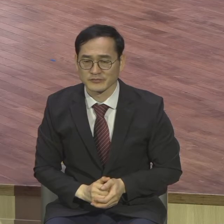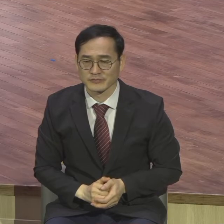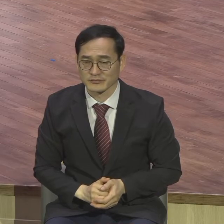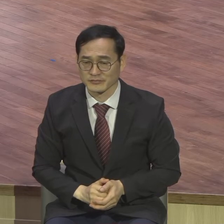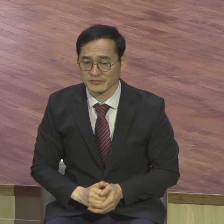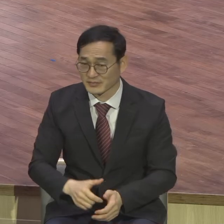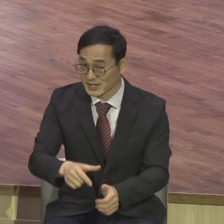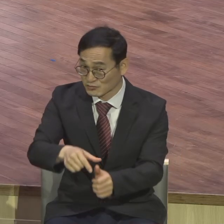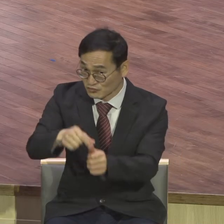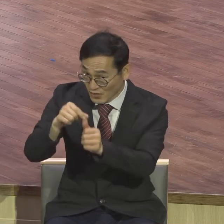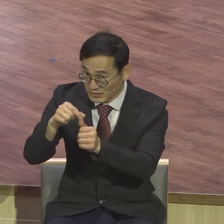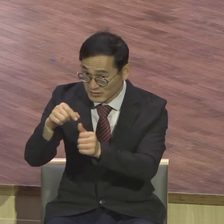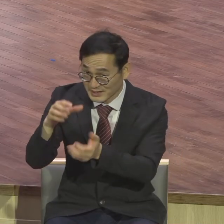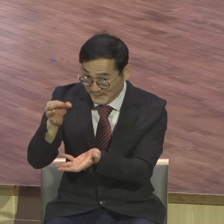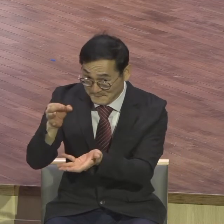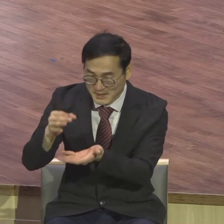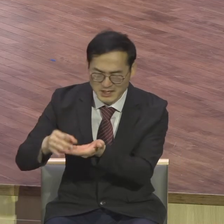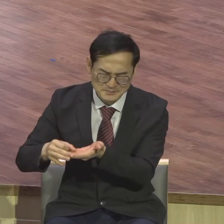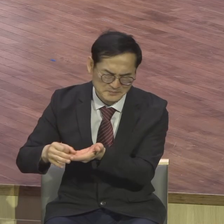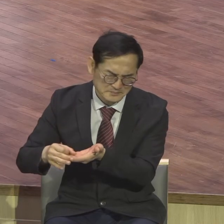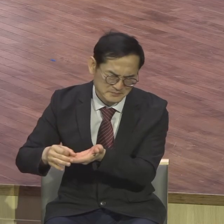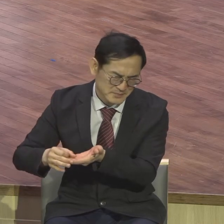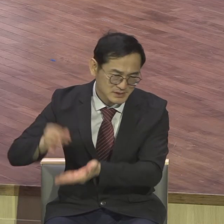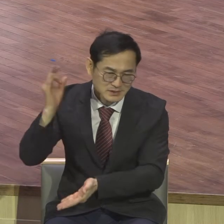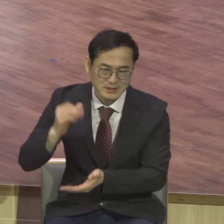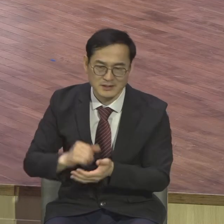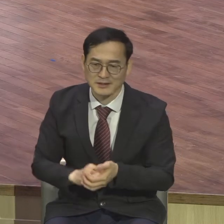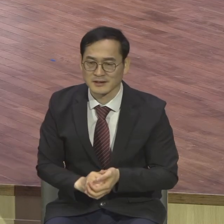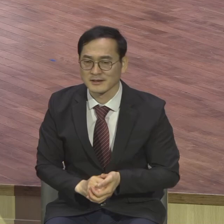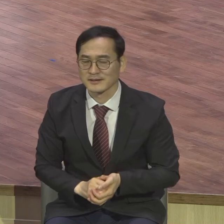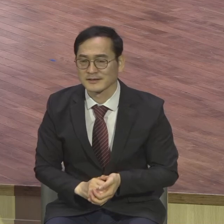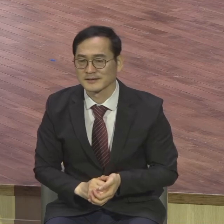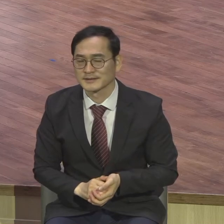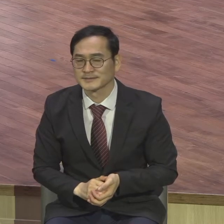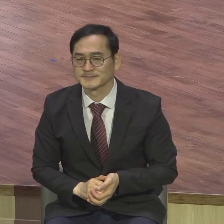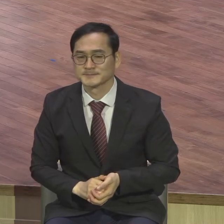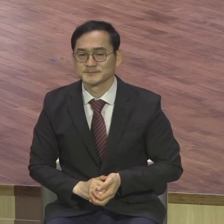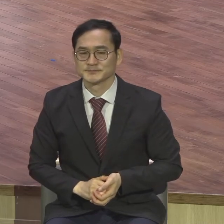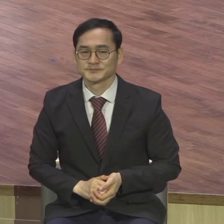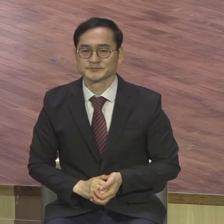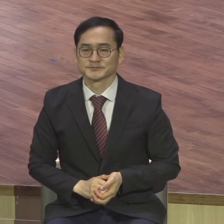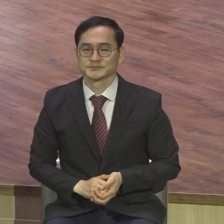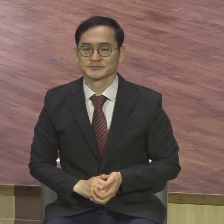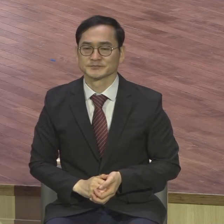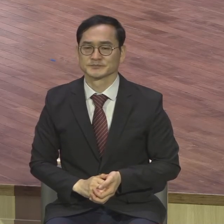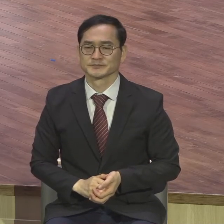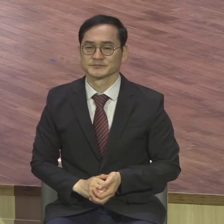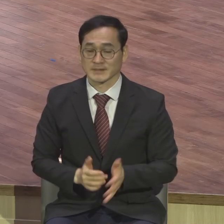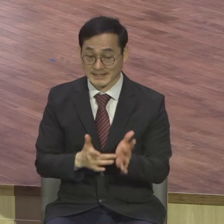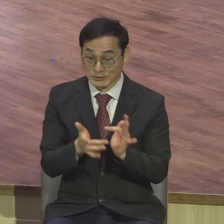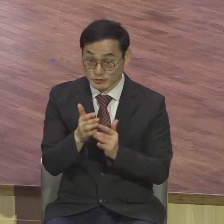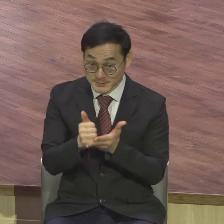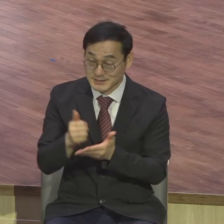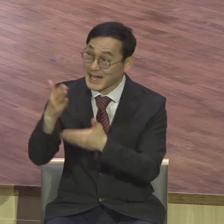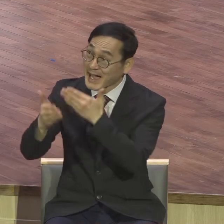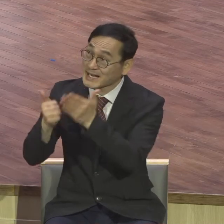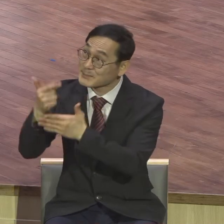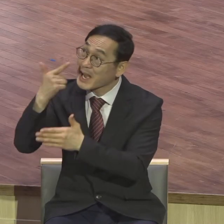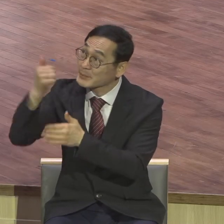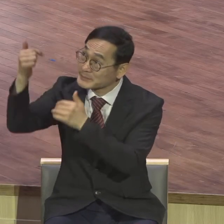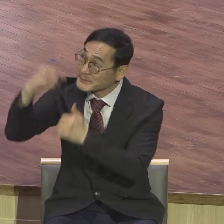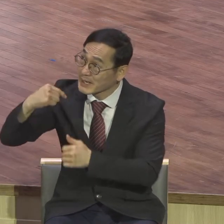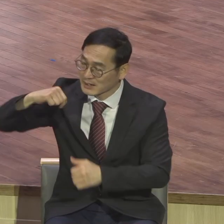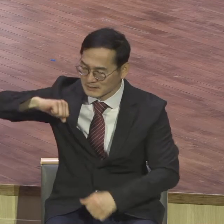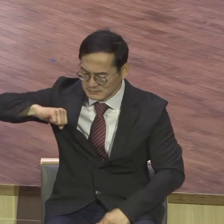그것을 말하고 있어요. 첫째는 예수님께서 하나님 아버지의 뜻을 따라